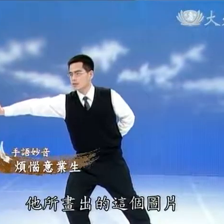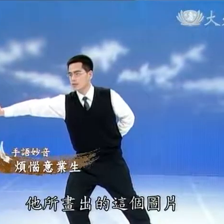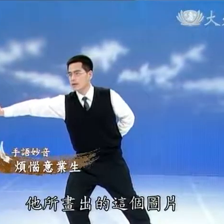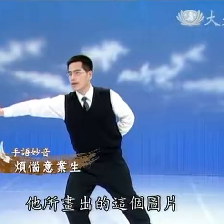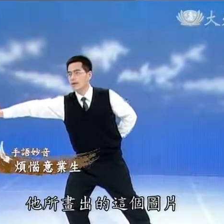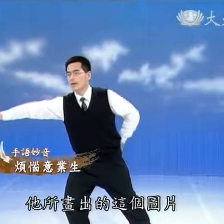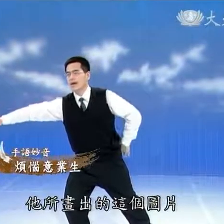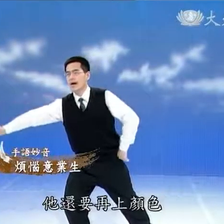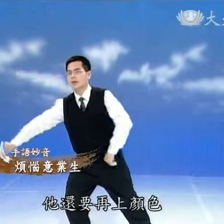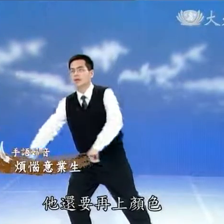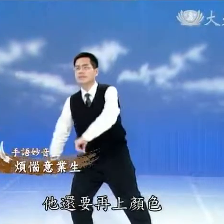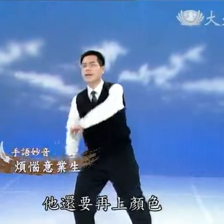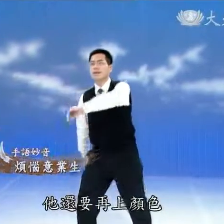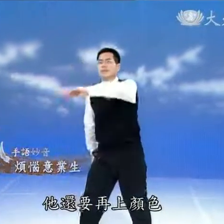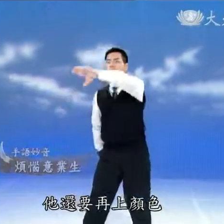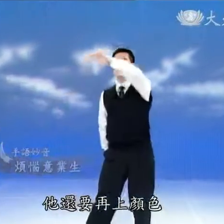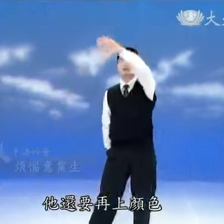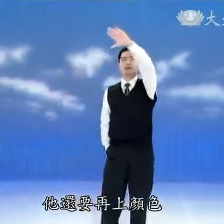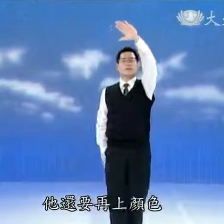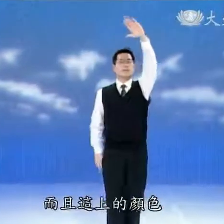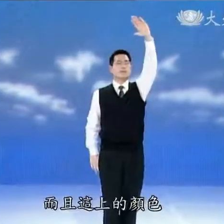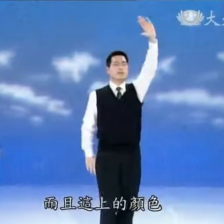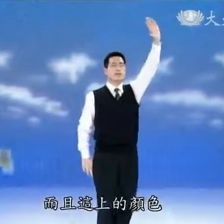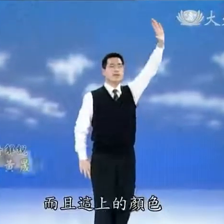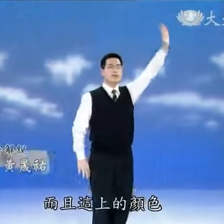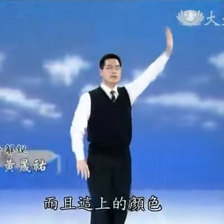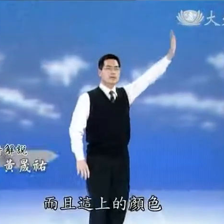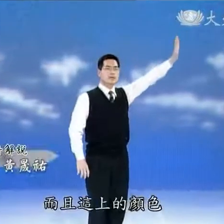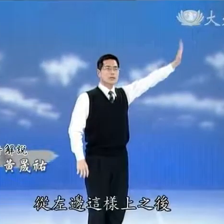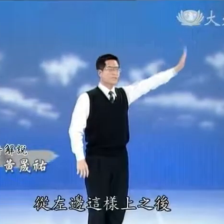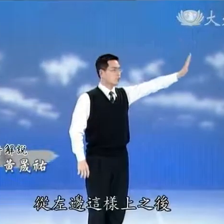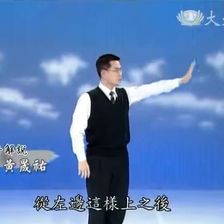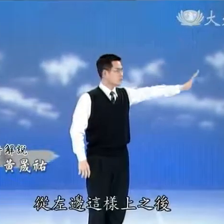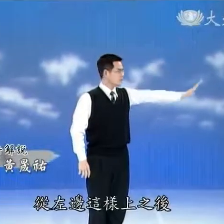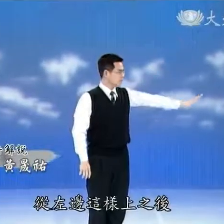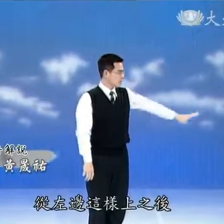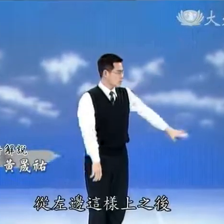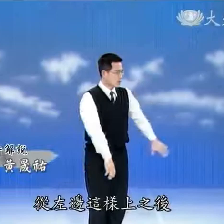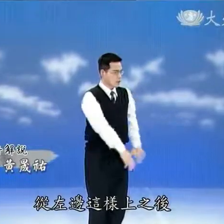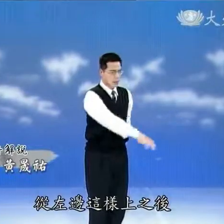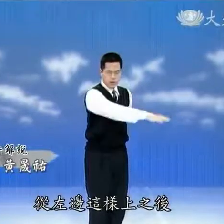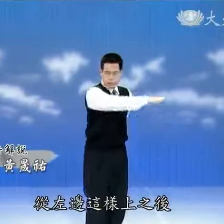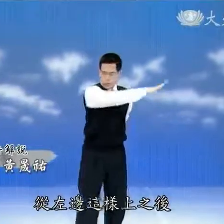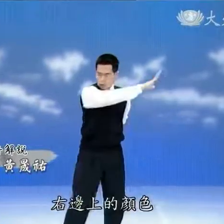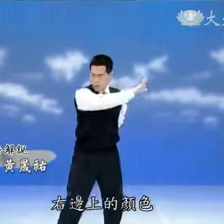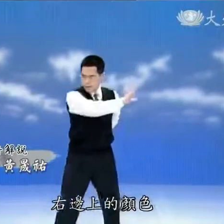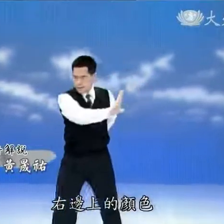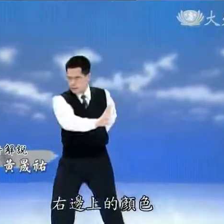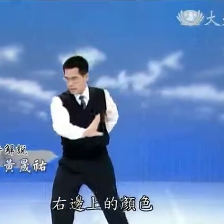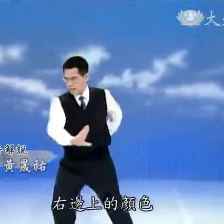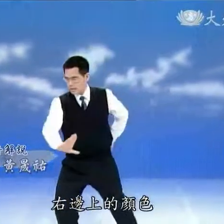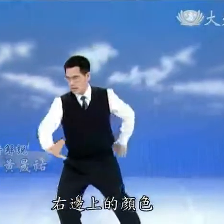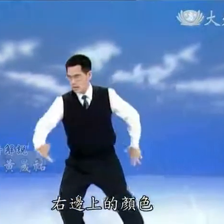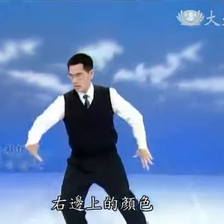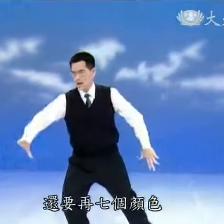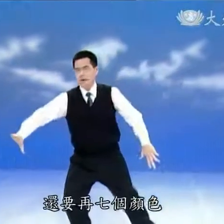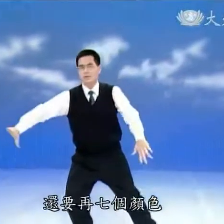图片，他还要再上颜色，而且这上的颜色从左边这样上之后，右边上的颜色还要